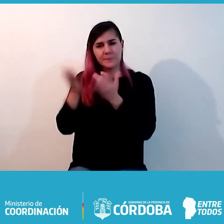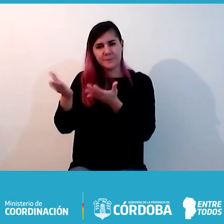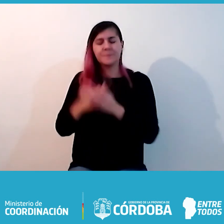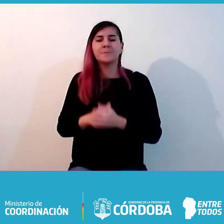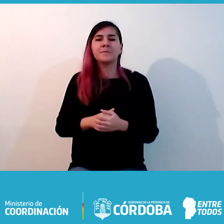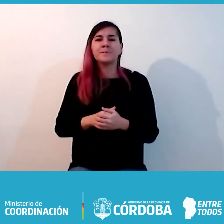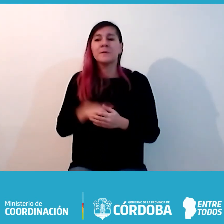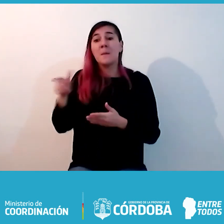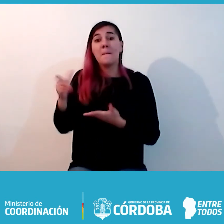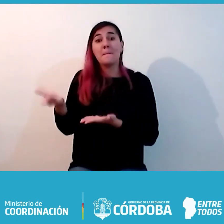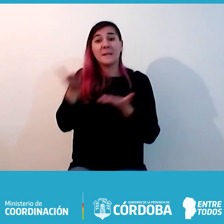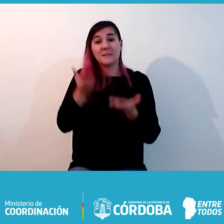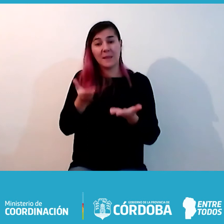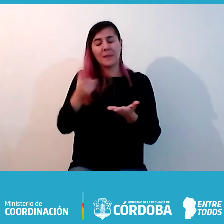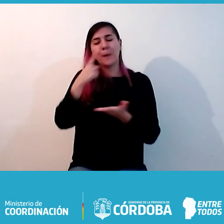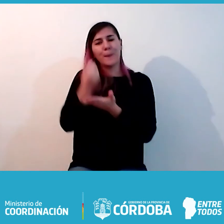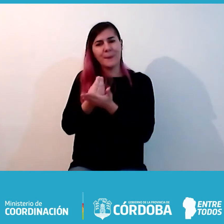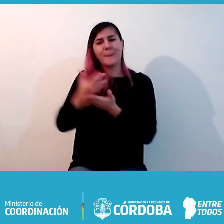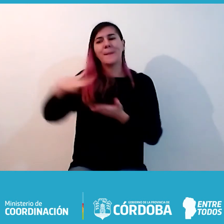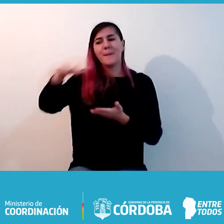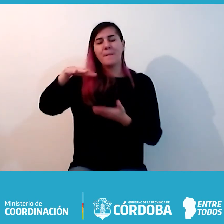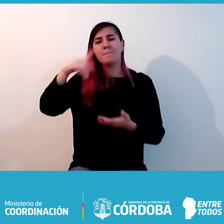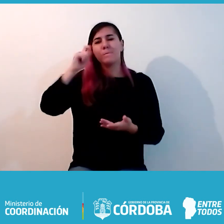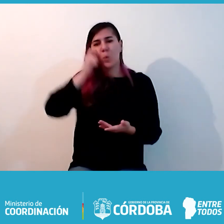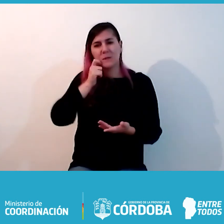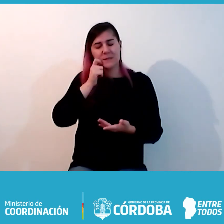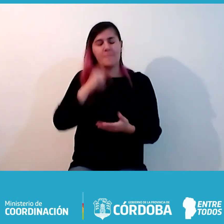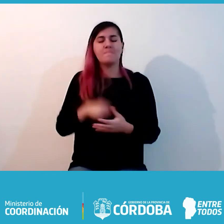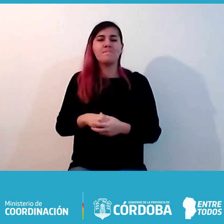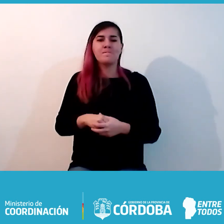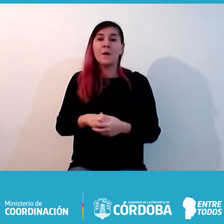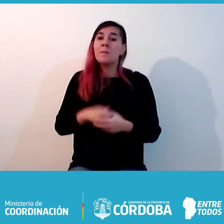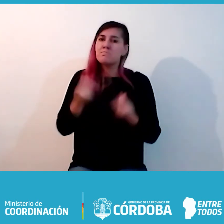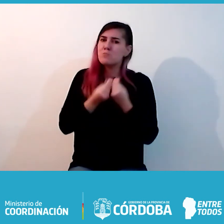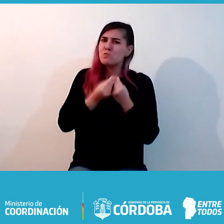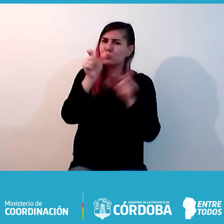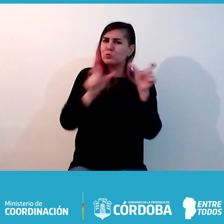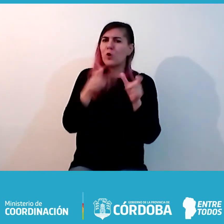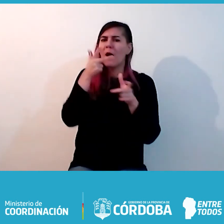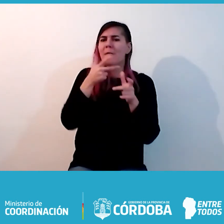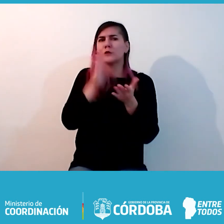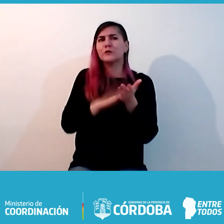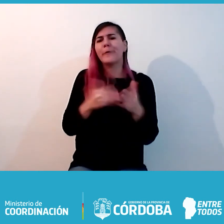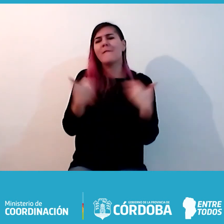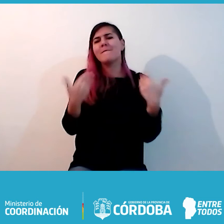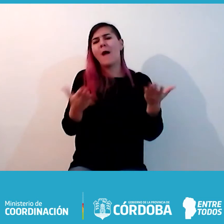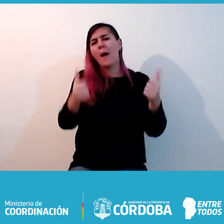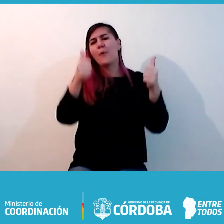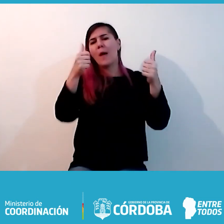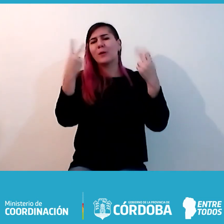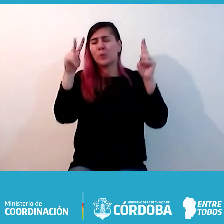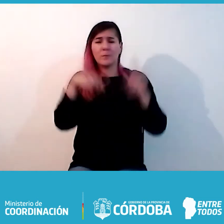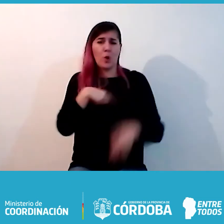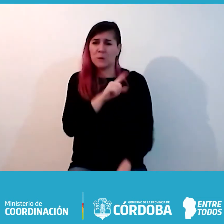quien se presenta, dice ser habitante de Punilla y comenta que si bien muchos hablan de esta autovía como algo favorable al turismo, no lo